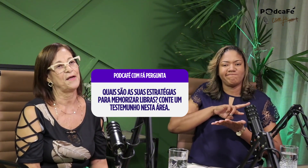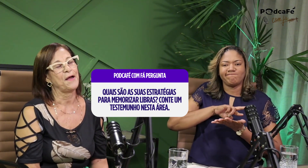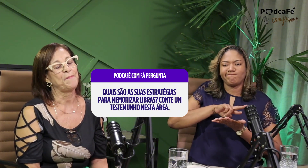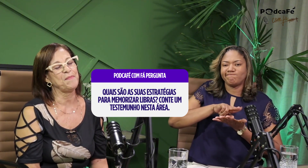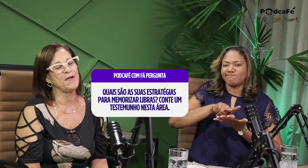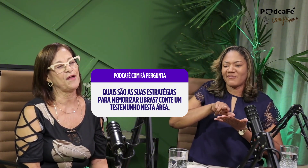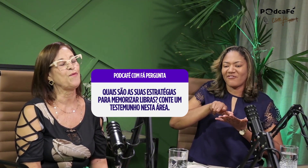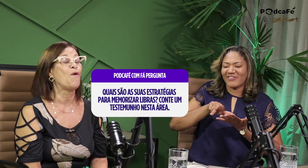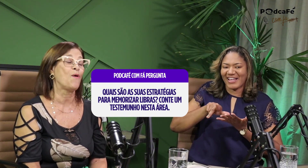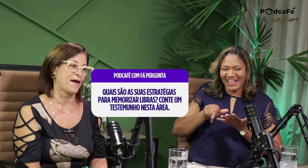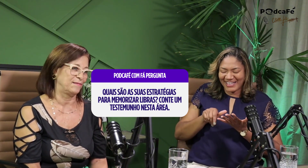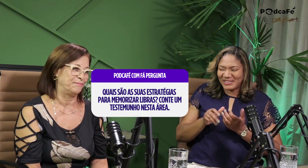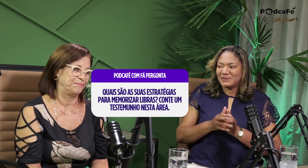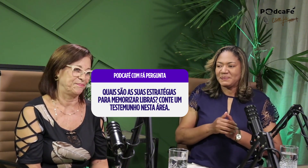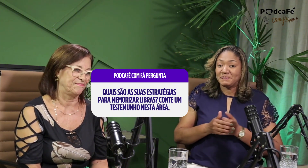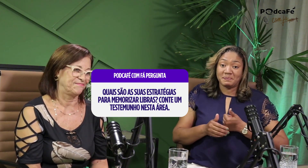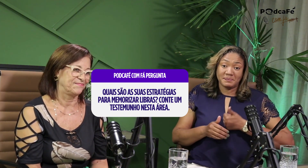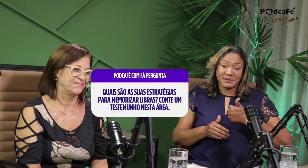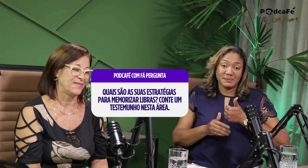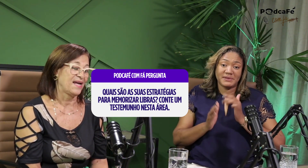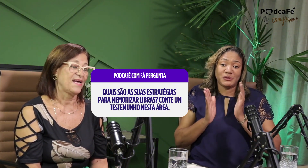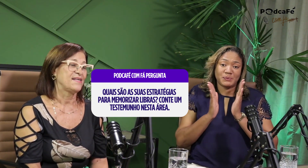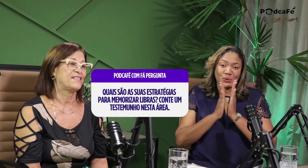estratégias. Primeiro, orar.